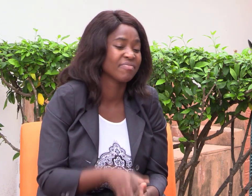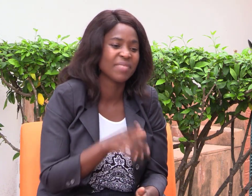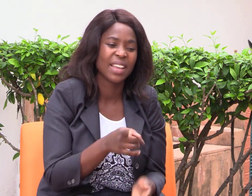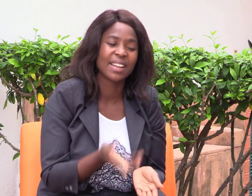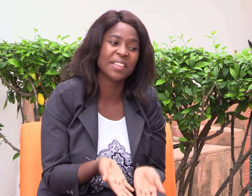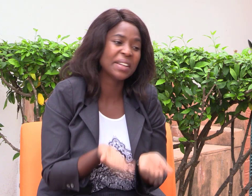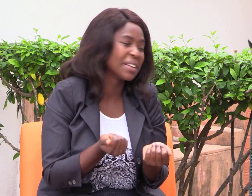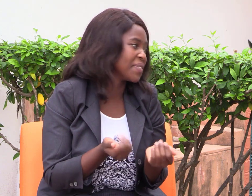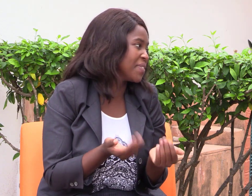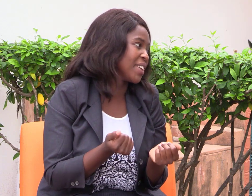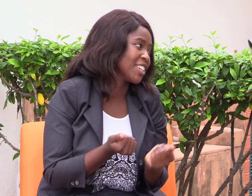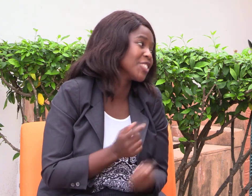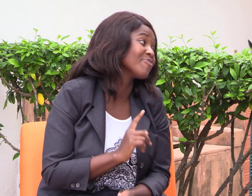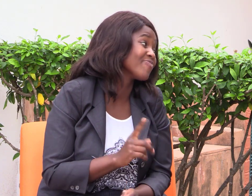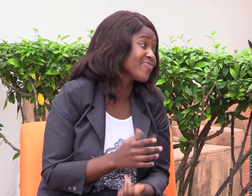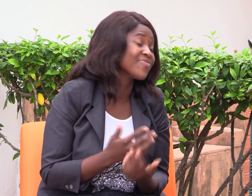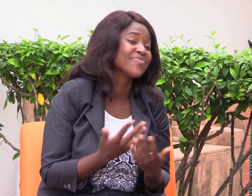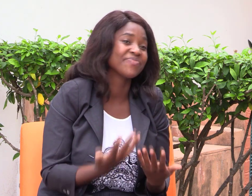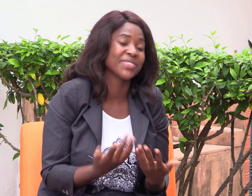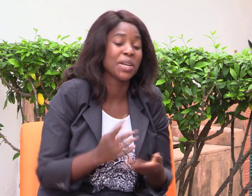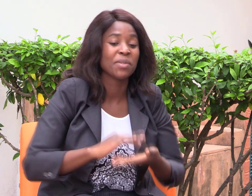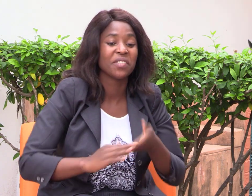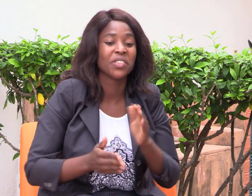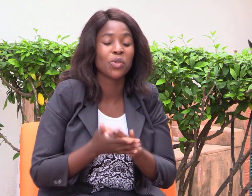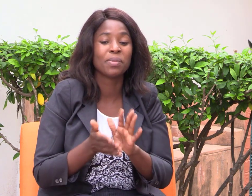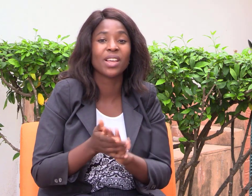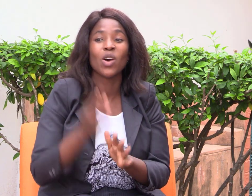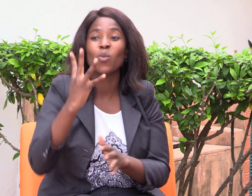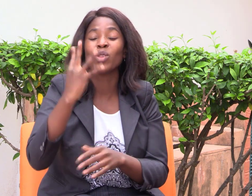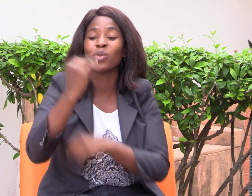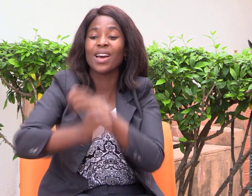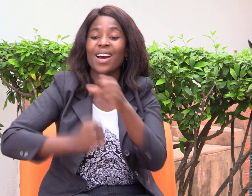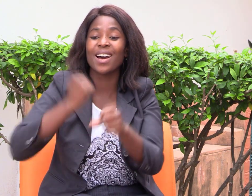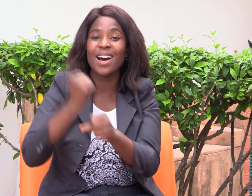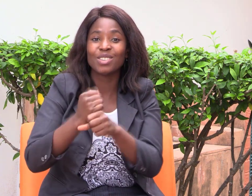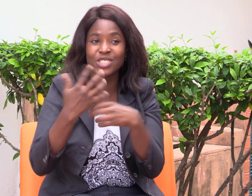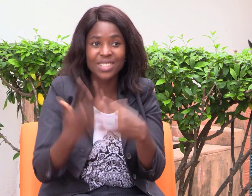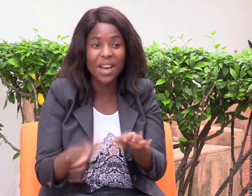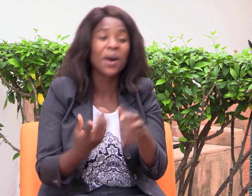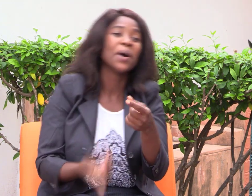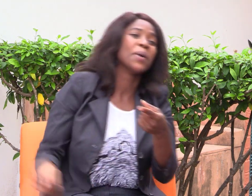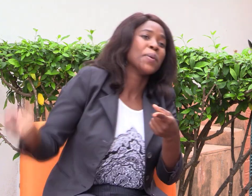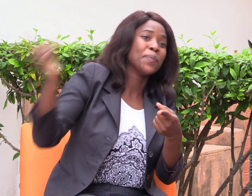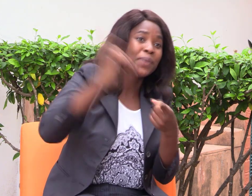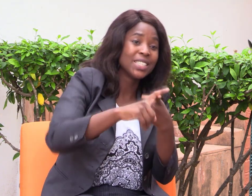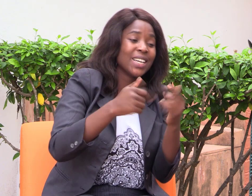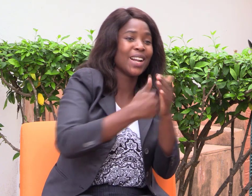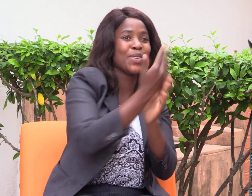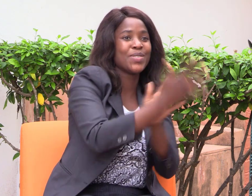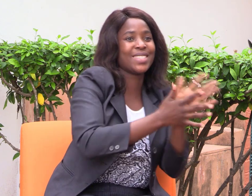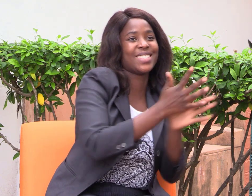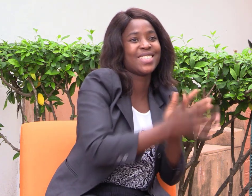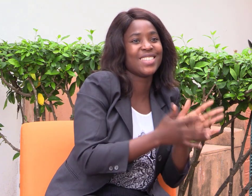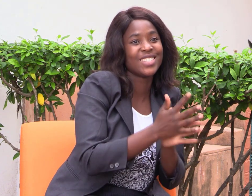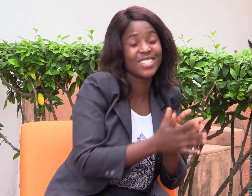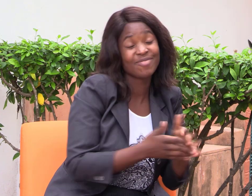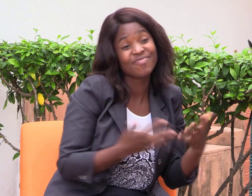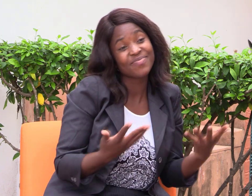um tempo muito longo e não vai ser fácil, não será fácil. Então são 4 anos, mas a língua de